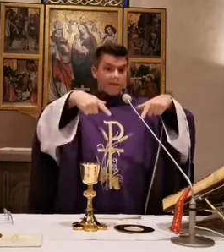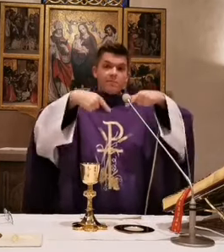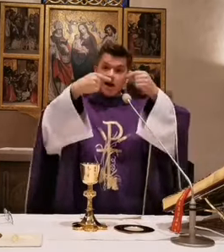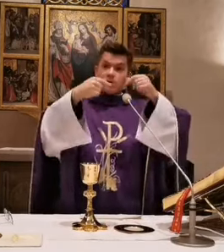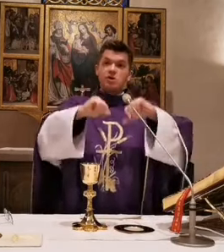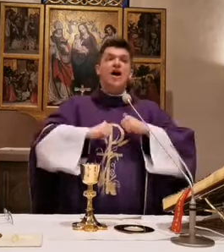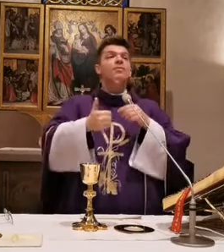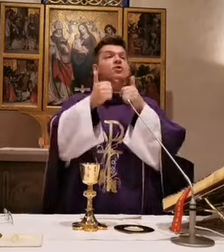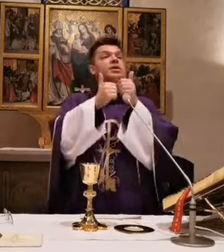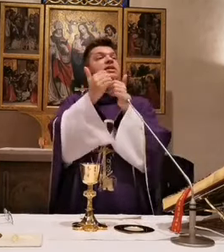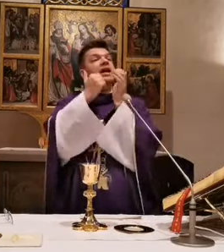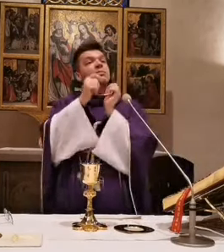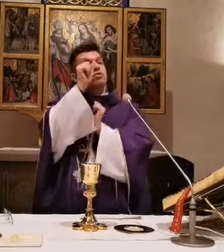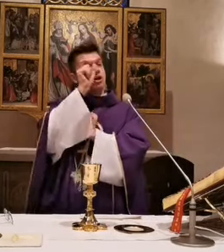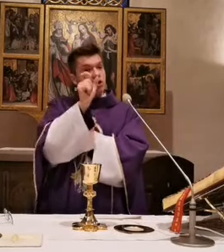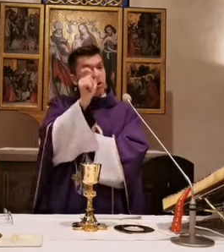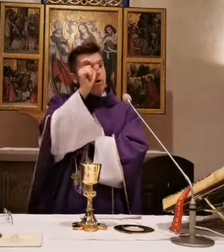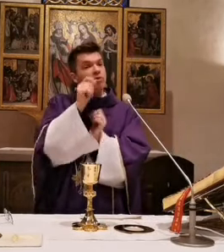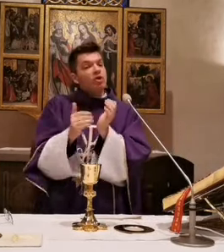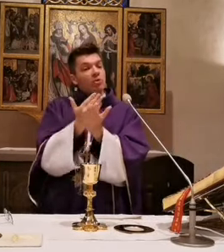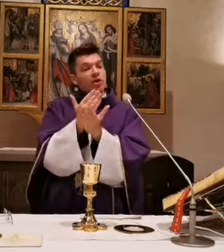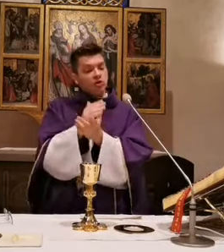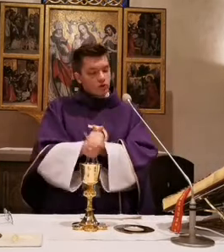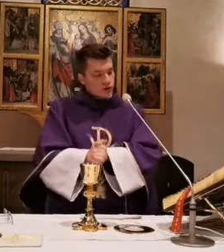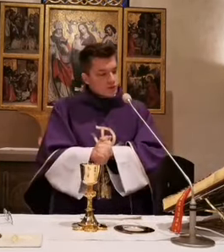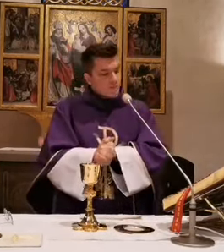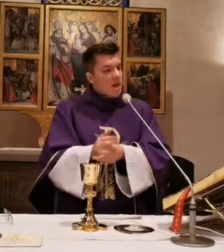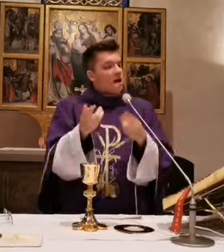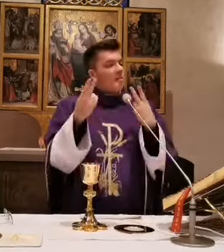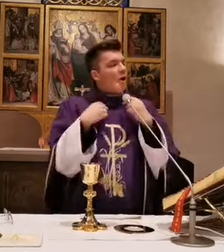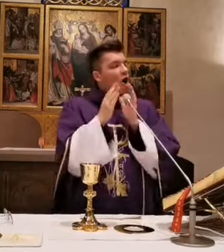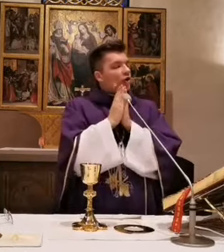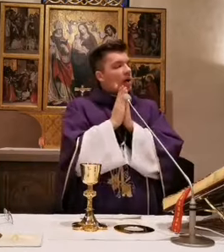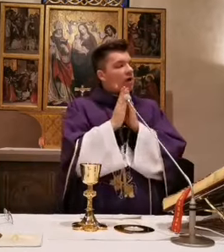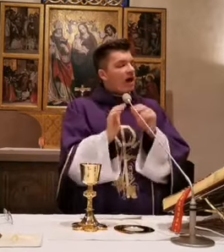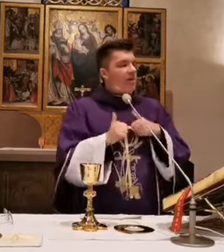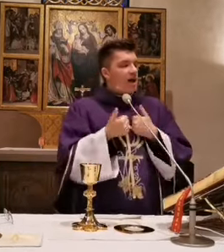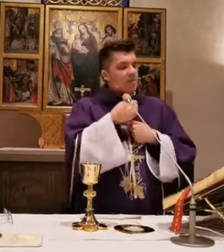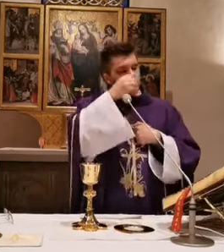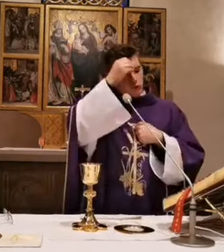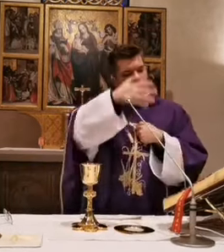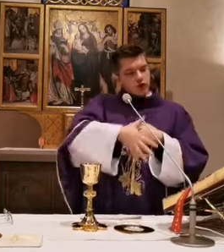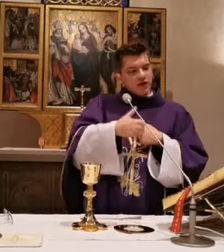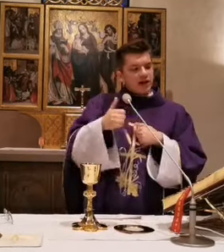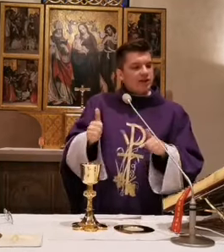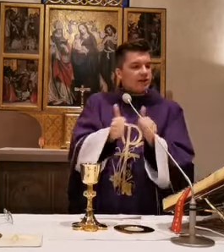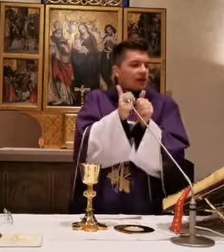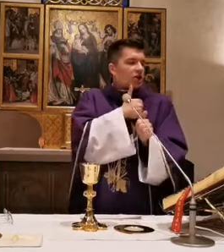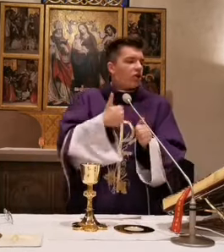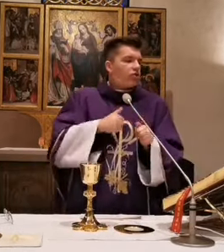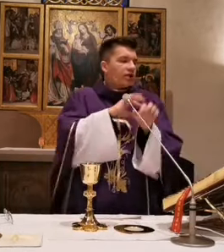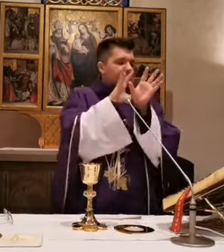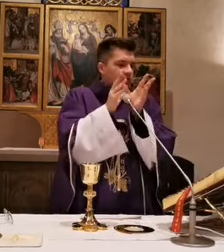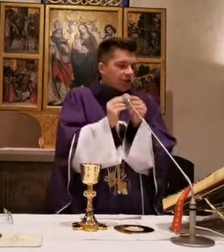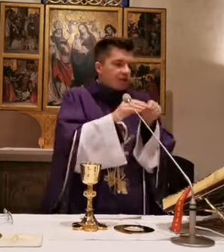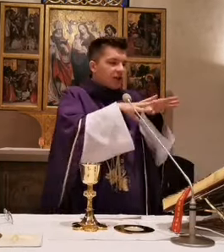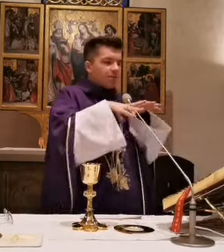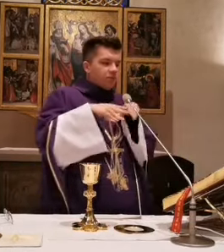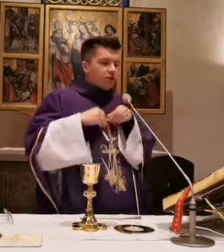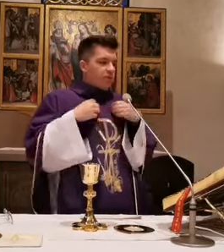nas wybrałeś, abyśmy stali przed Tobą i Tobie służyli. Pokornie błagamy, aby Duch Święty zjednoczył